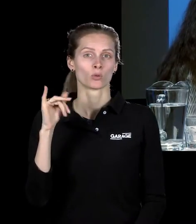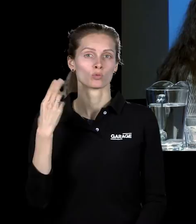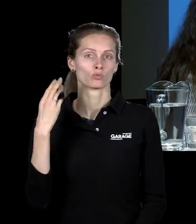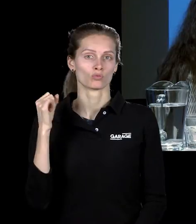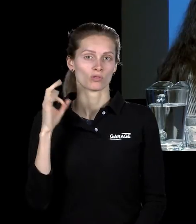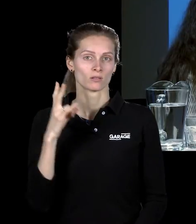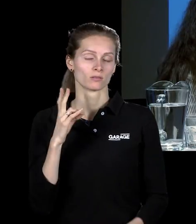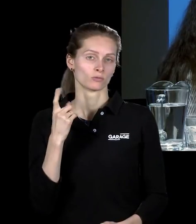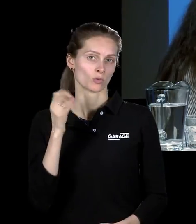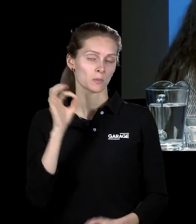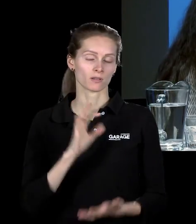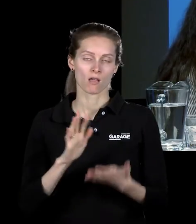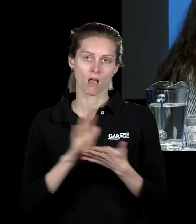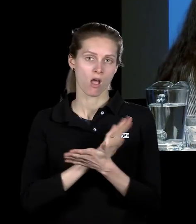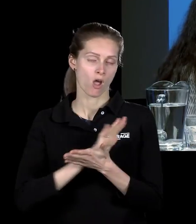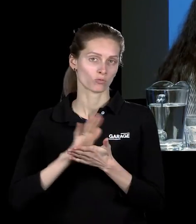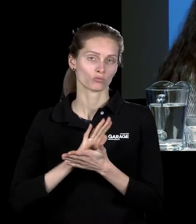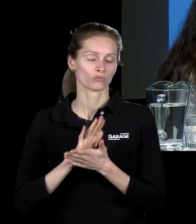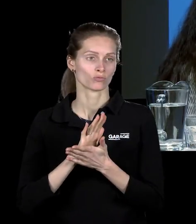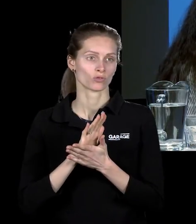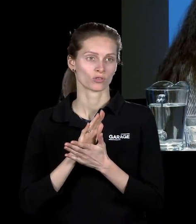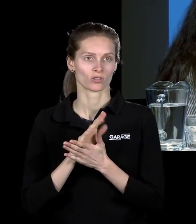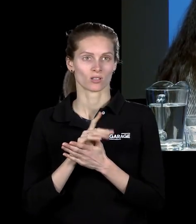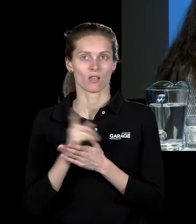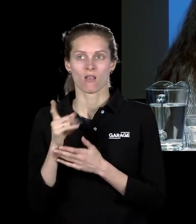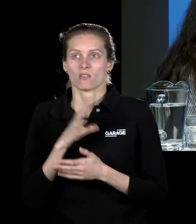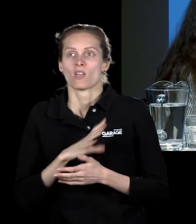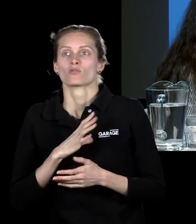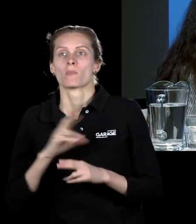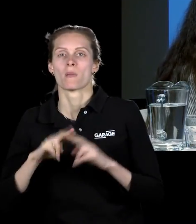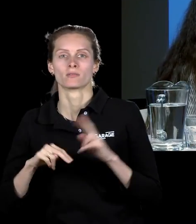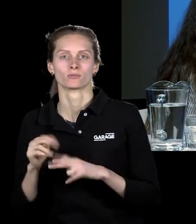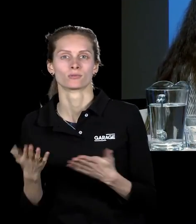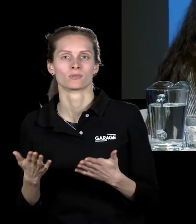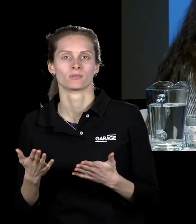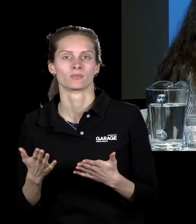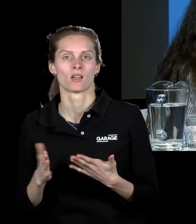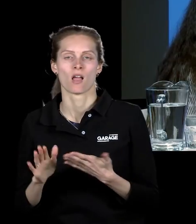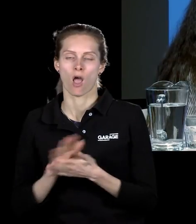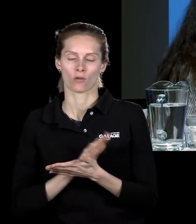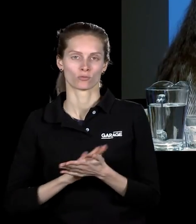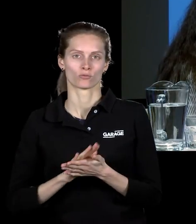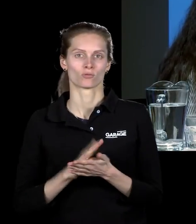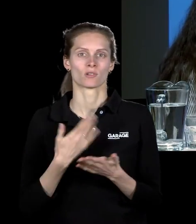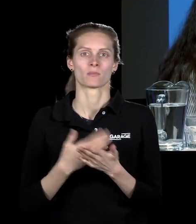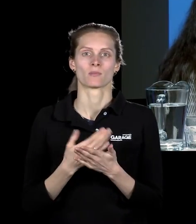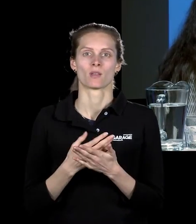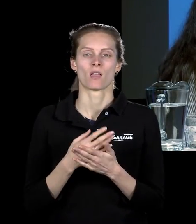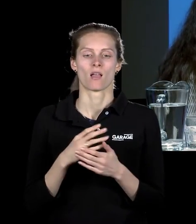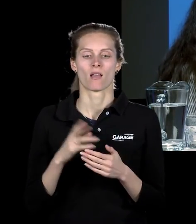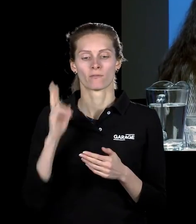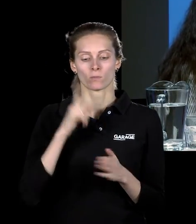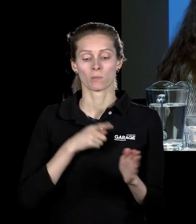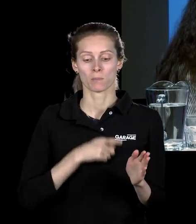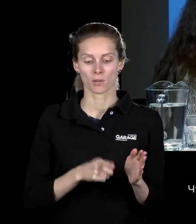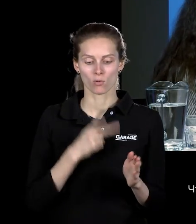абсолютно очищены от понимания того, для чего они нужны. Чтобы увидеть в писсуаре скульптуру, надо забыть о том, что